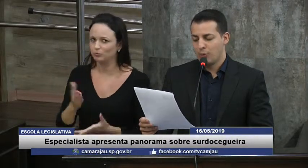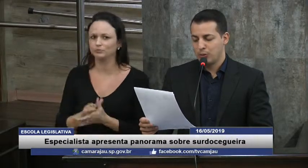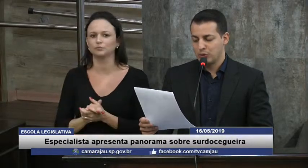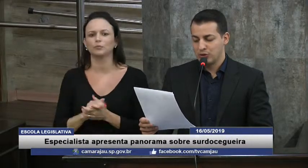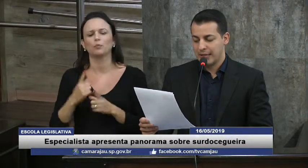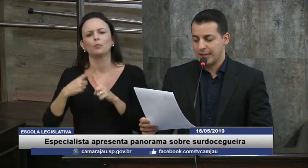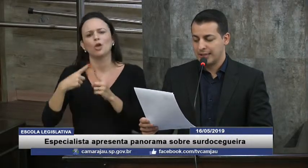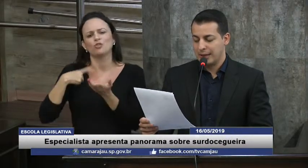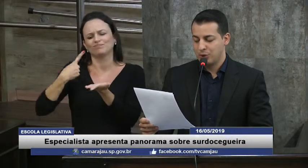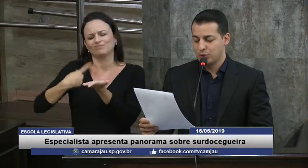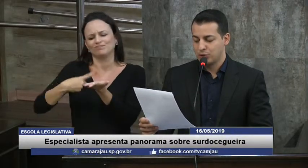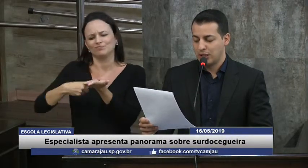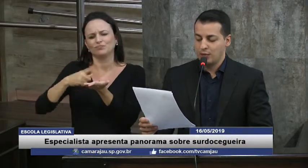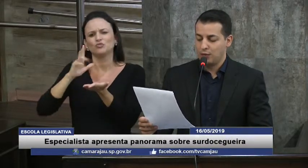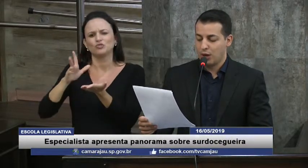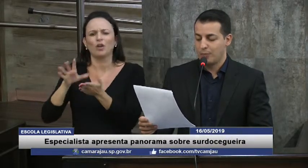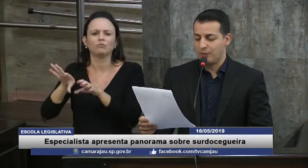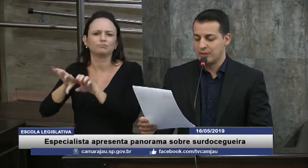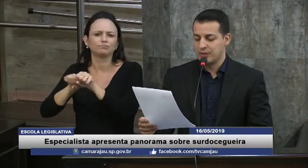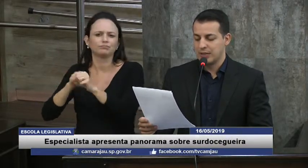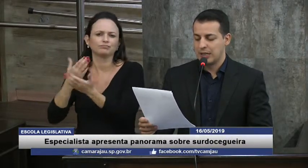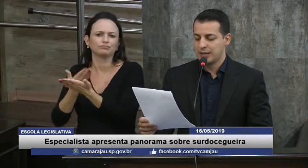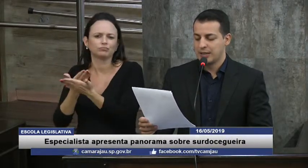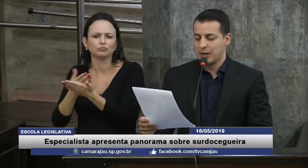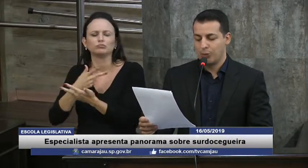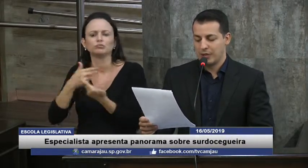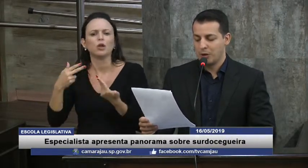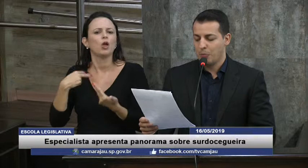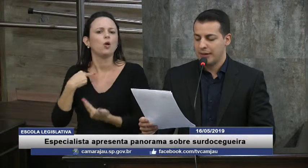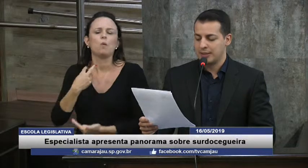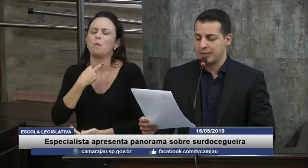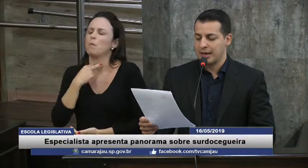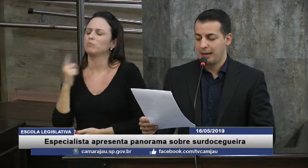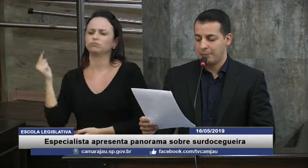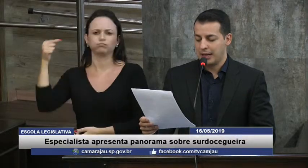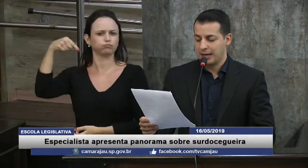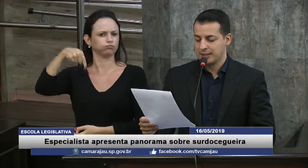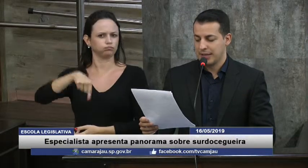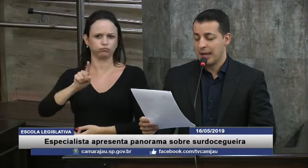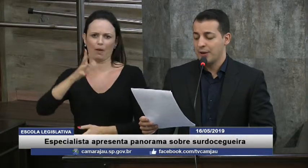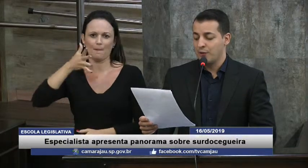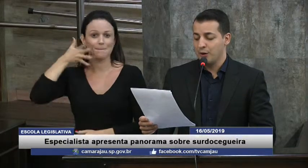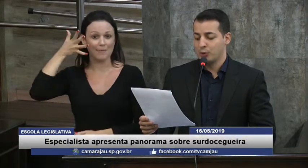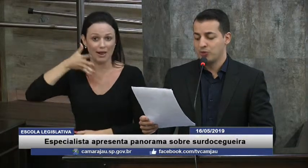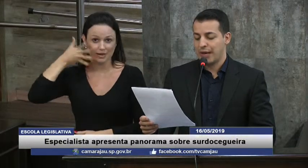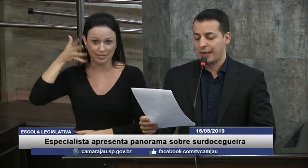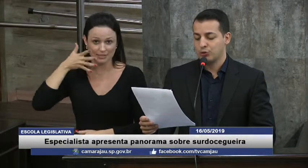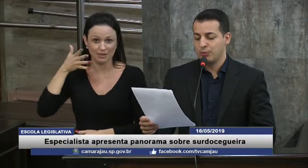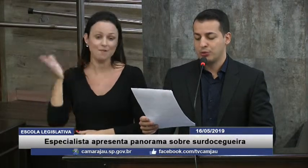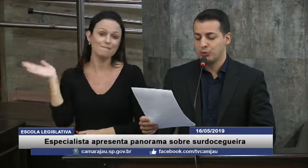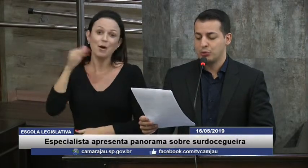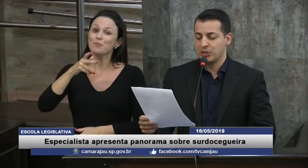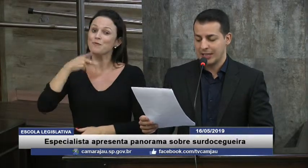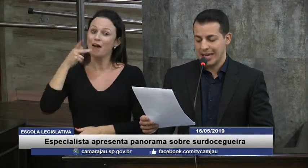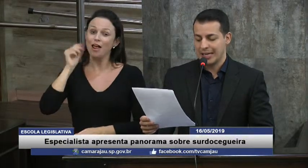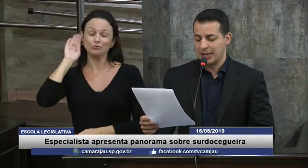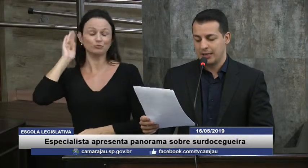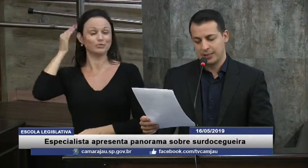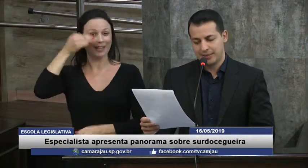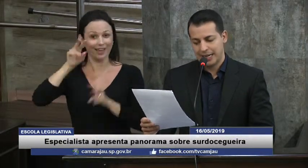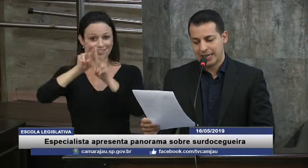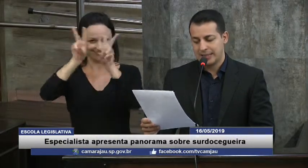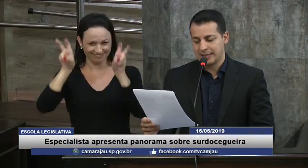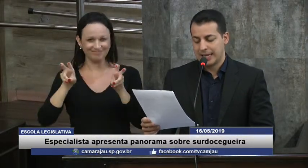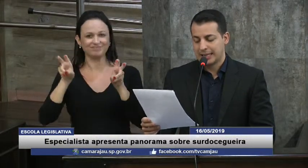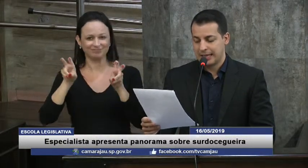vista compromissos acadêmicos, informo a Vossa Excelência que não poderei comparecer à palestra Vamos Falar sobre Surdo-Cegueira,